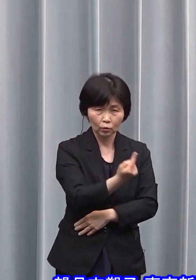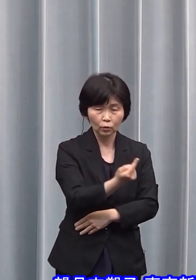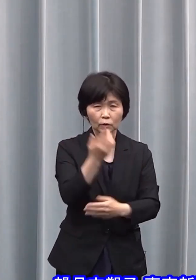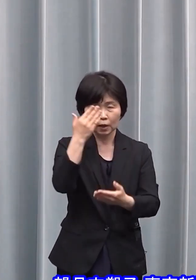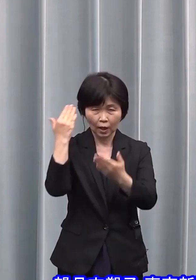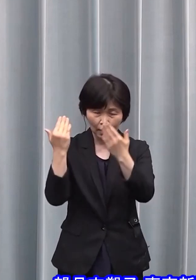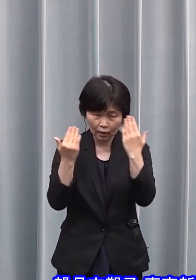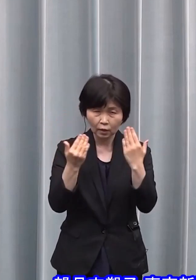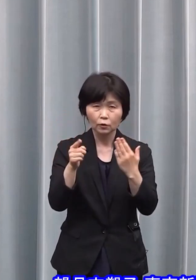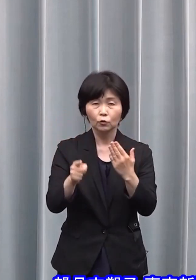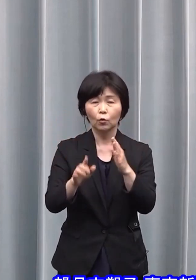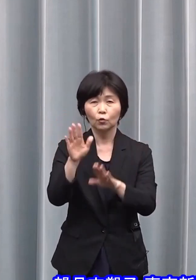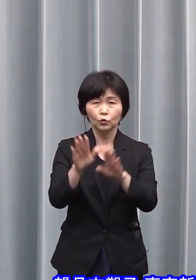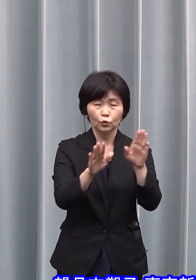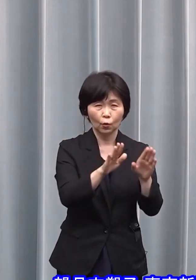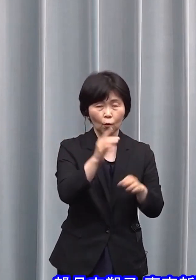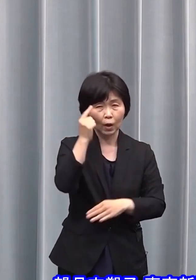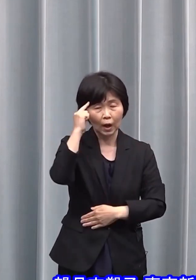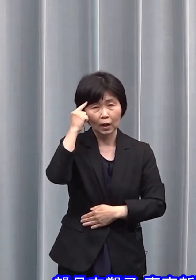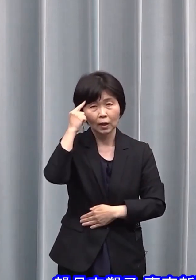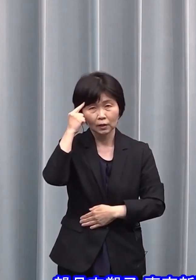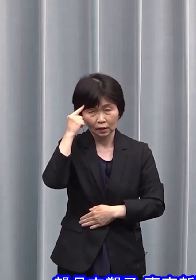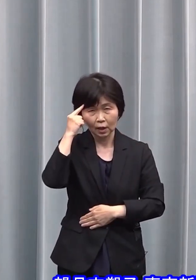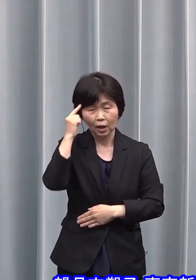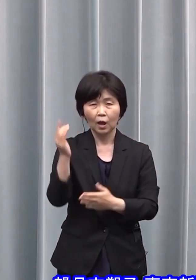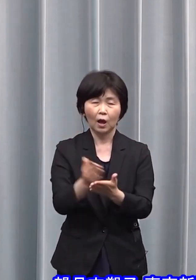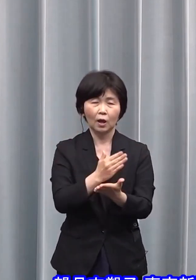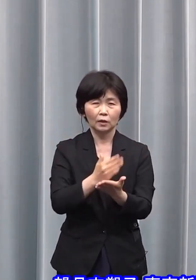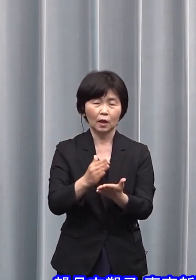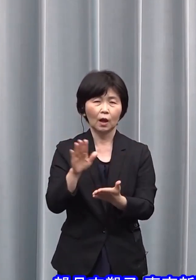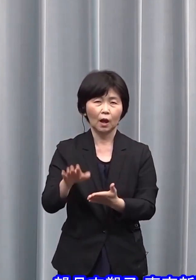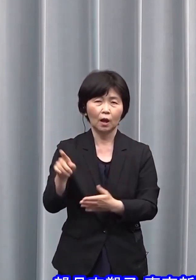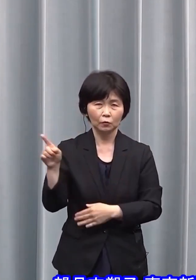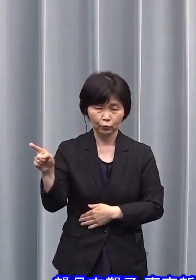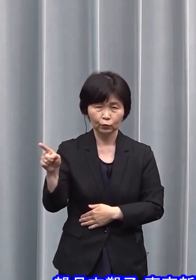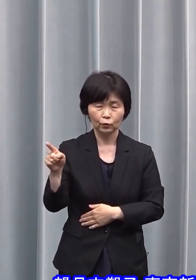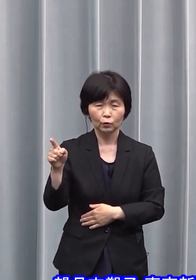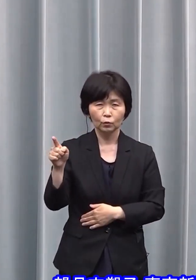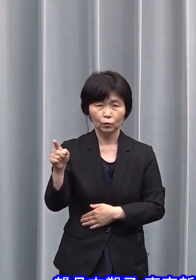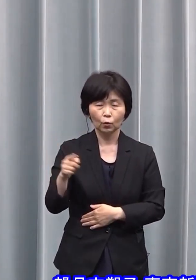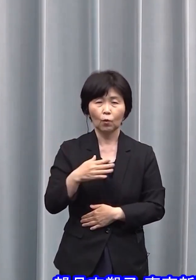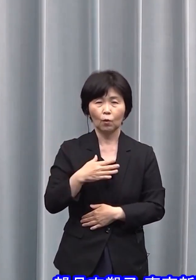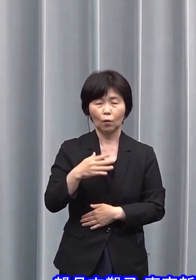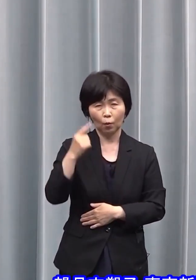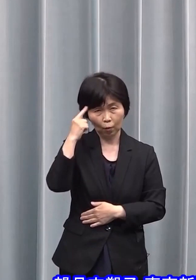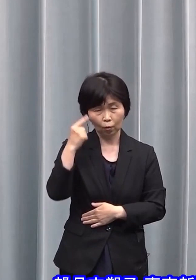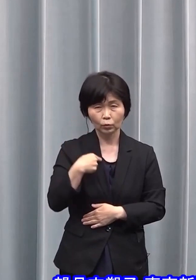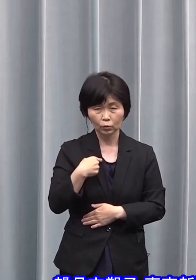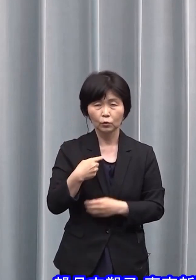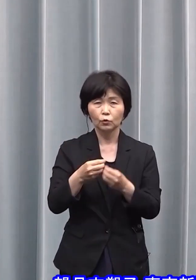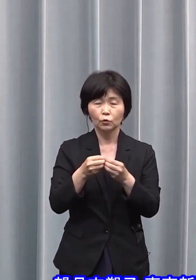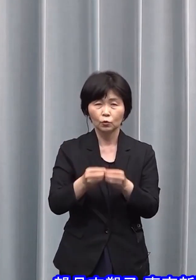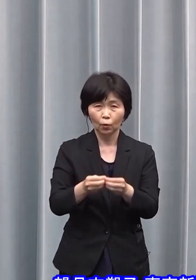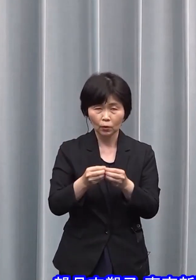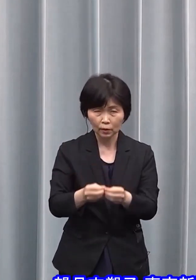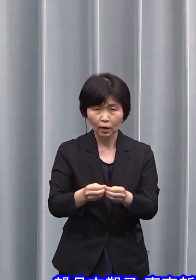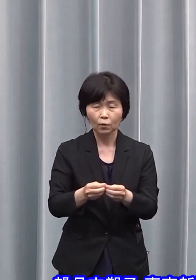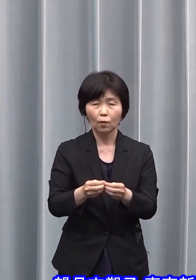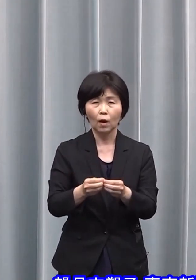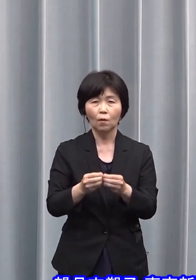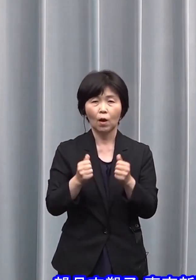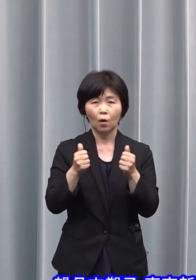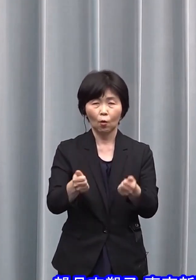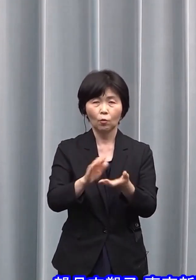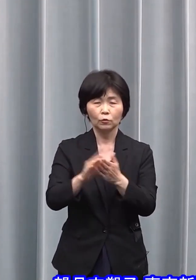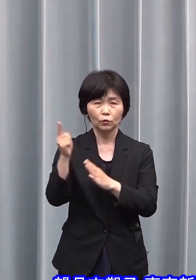を勘案して判断していくものと認識をしていますが、詳細に関しましては法務省にお尋